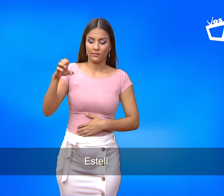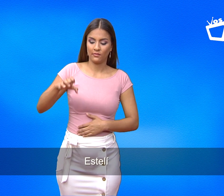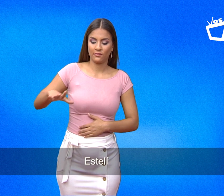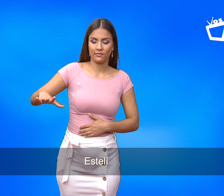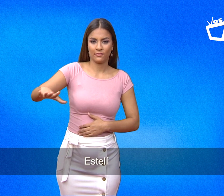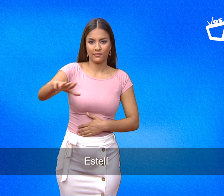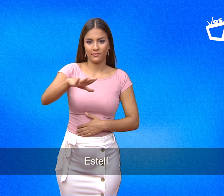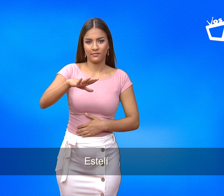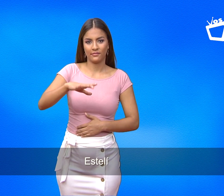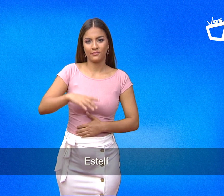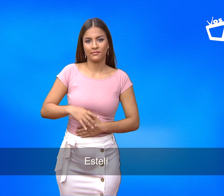estelí